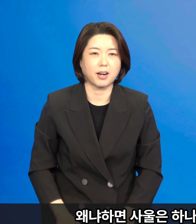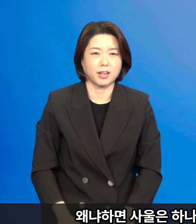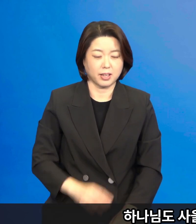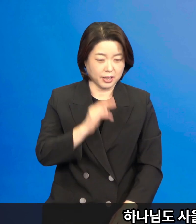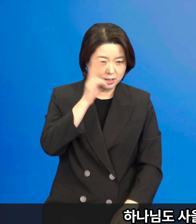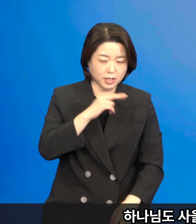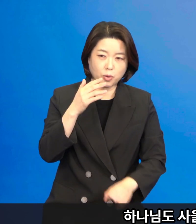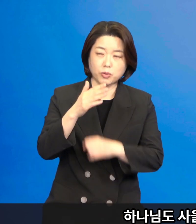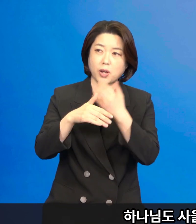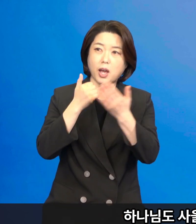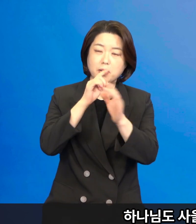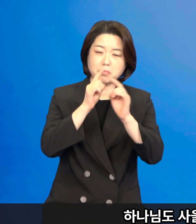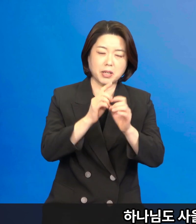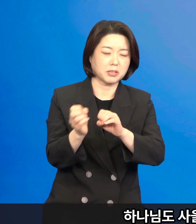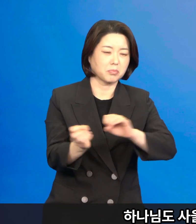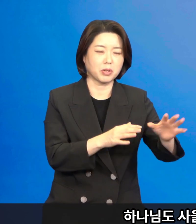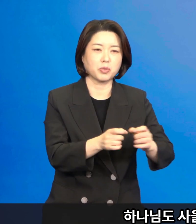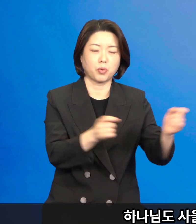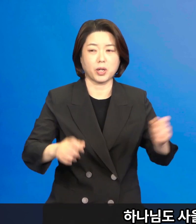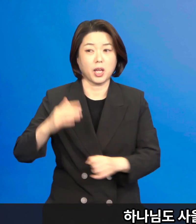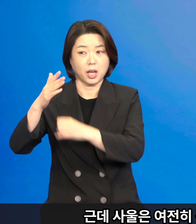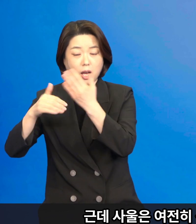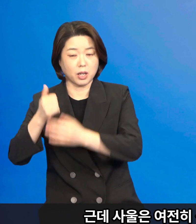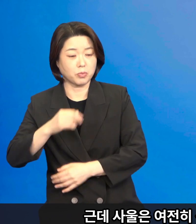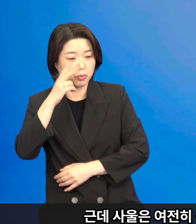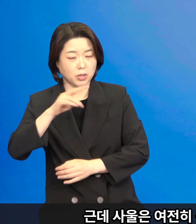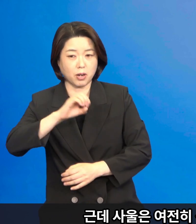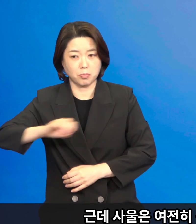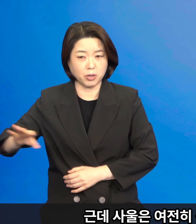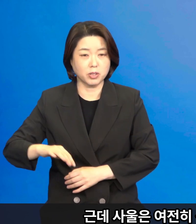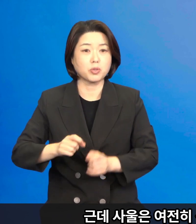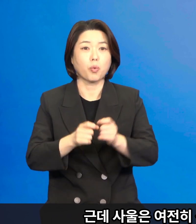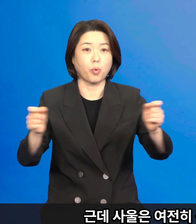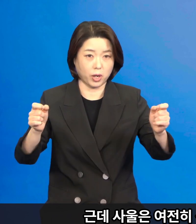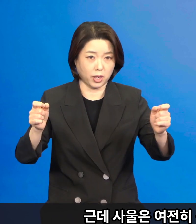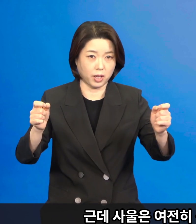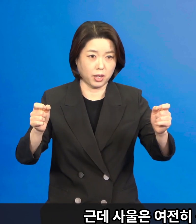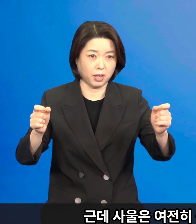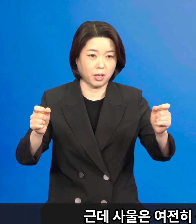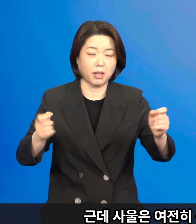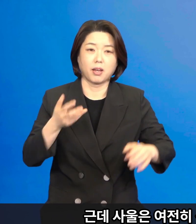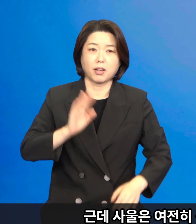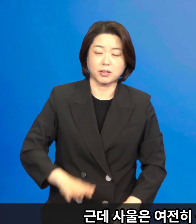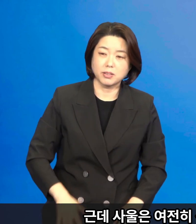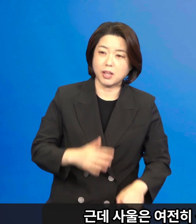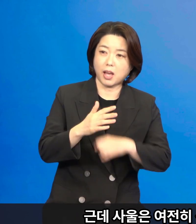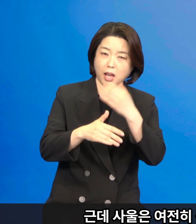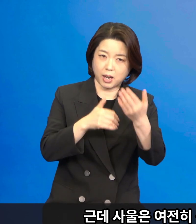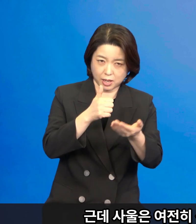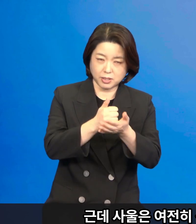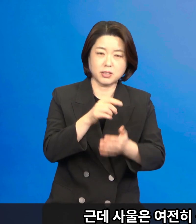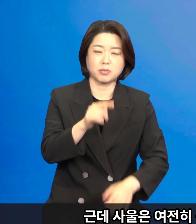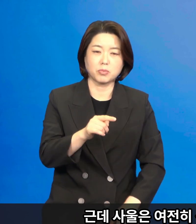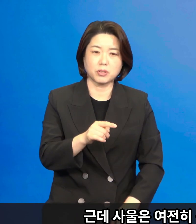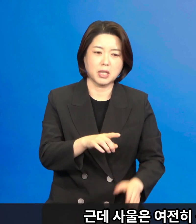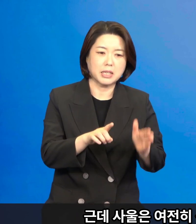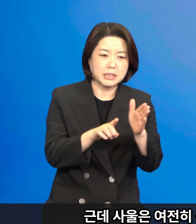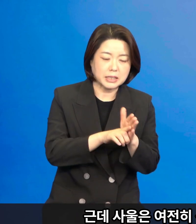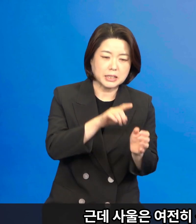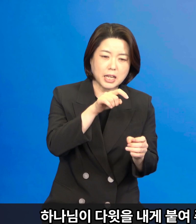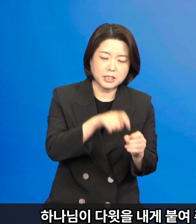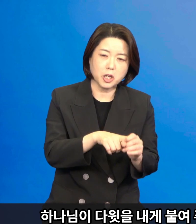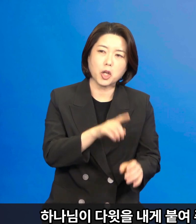버린 지 오래되었고 하나님도 사울을 버린 지 오래됐어요. 그런데 사울은 여전히 신앙적인 언어를 쓰고